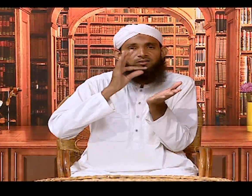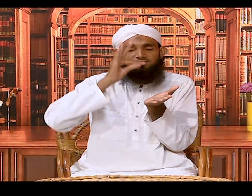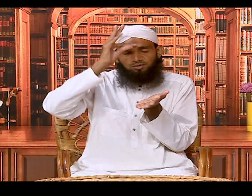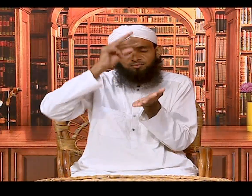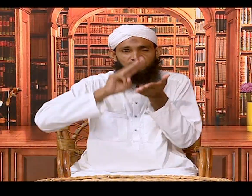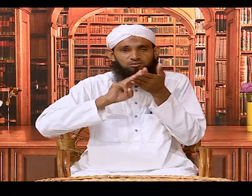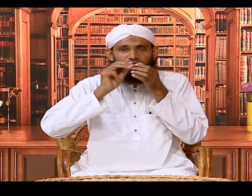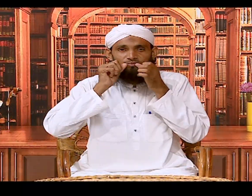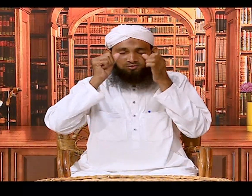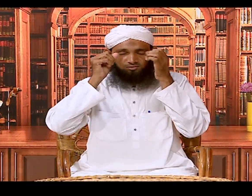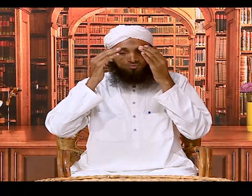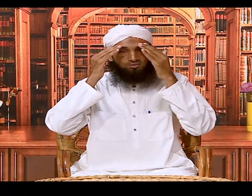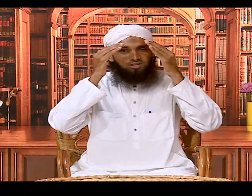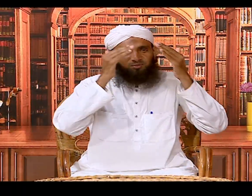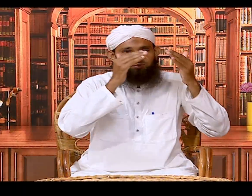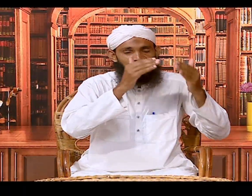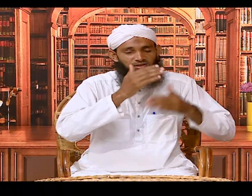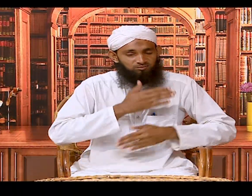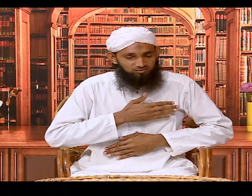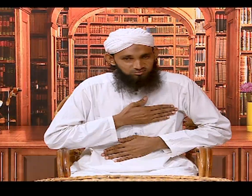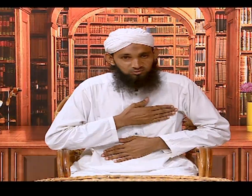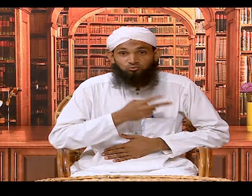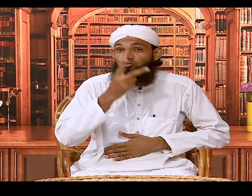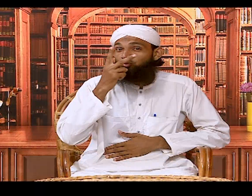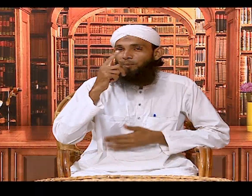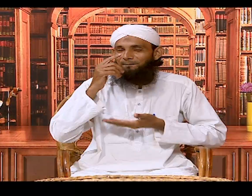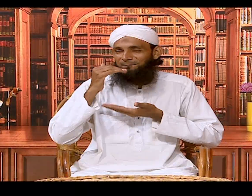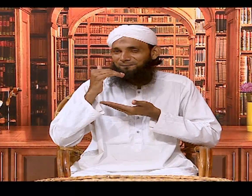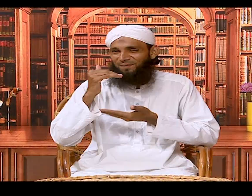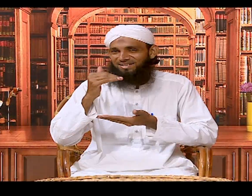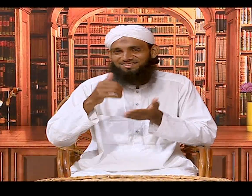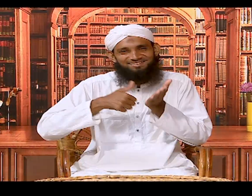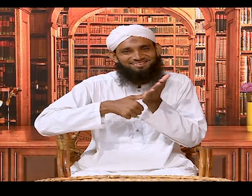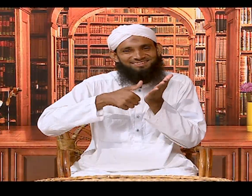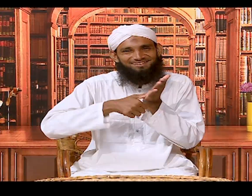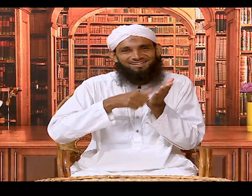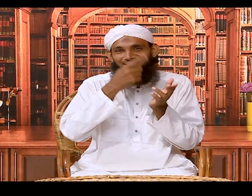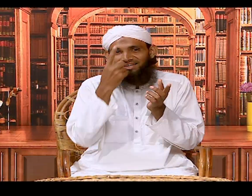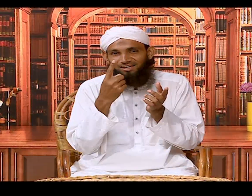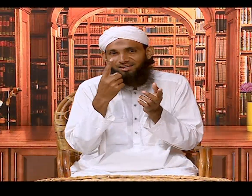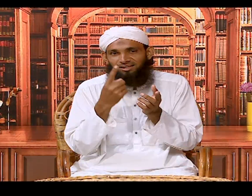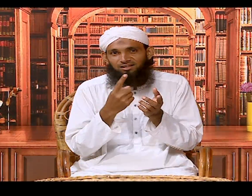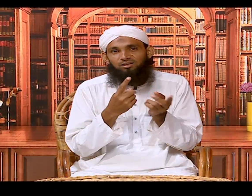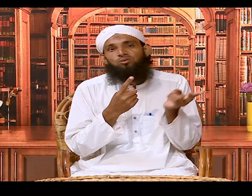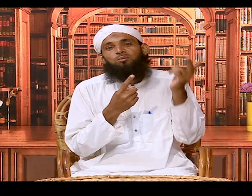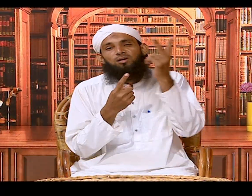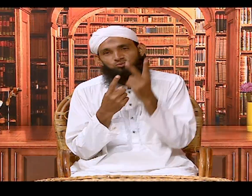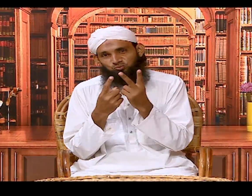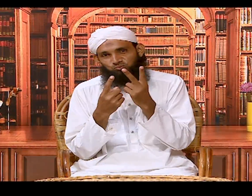مدنی مصطفیٰ صلی اللہ علیہ وآلہ وصحبہ وسلم کی دو بیٹیاں یکے بعد دیگرے آئیں، یعنی ایک کے بعد ایک آپ کے